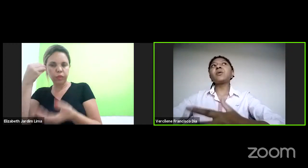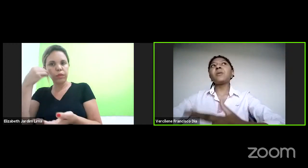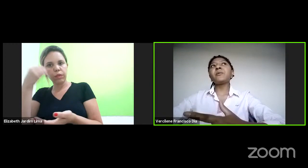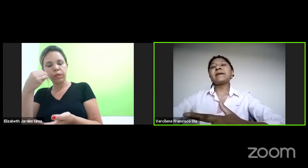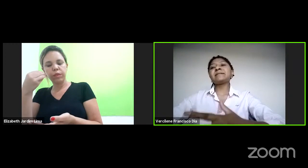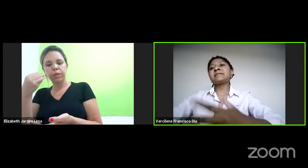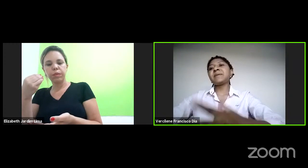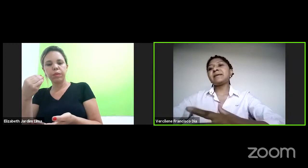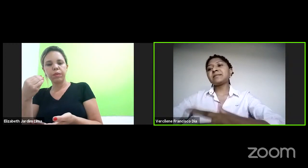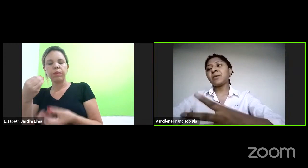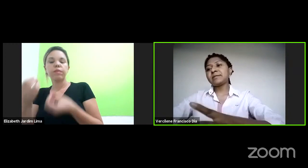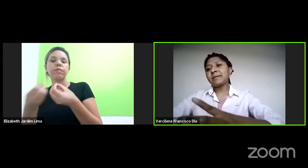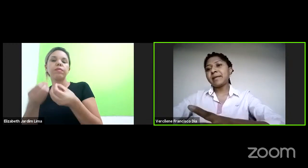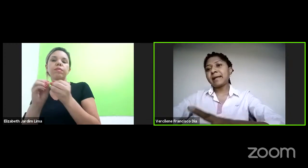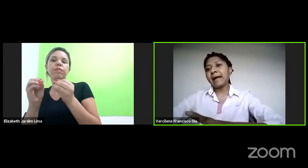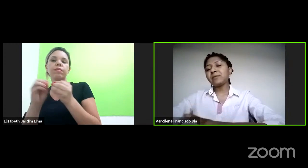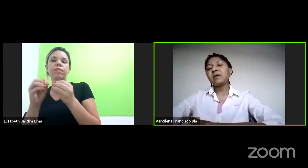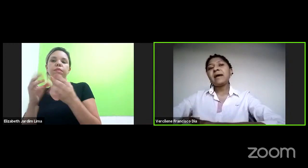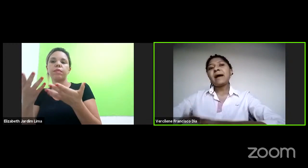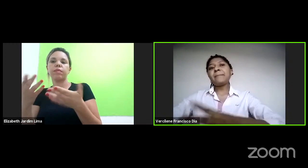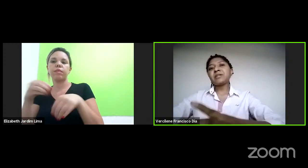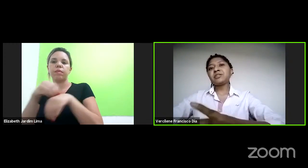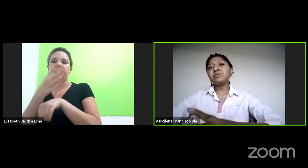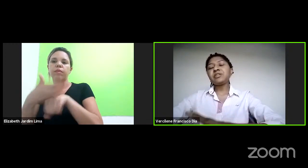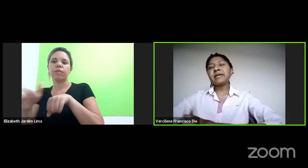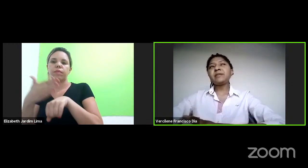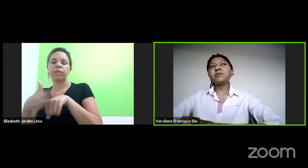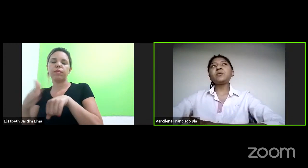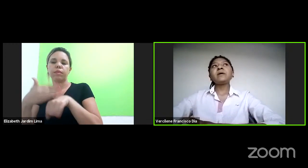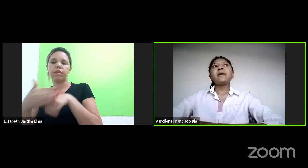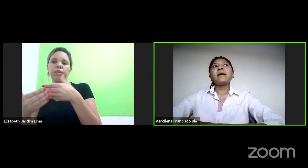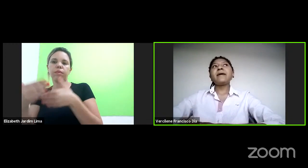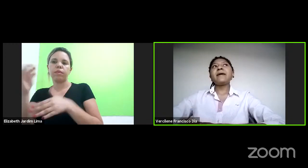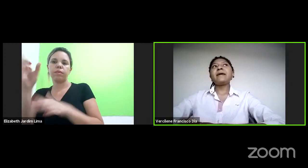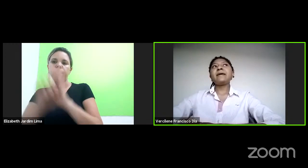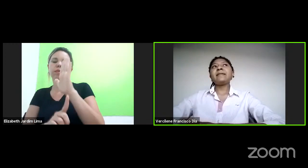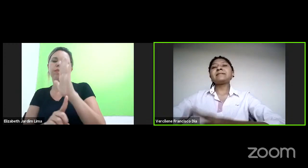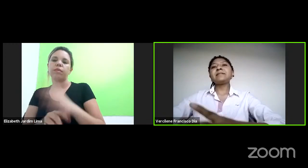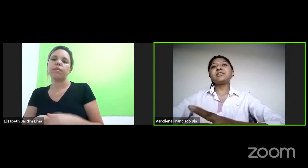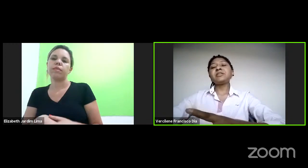de como essa experiência pode ser aplicada a partir do direito